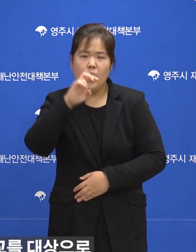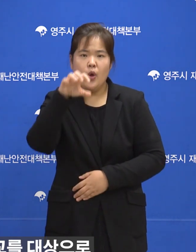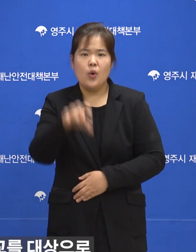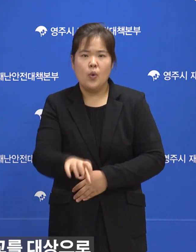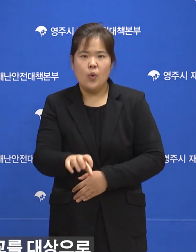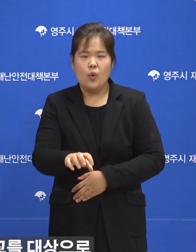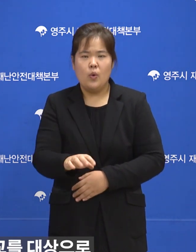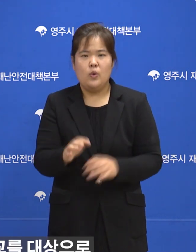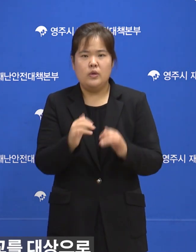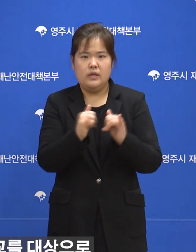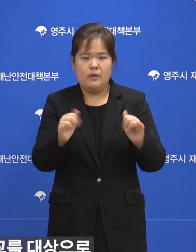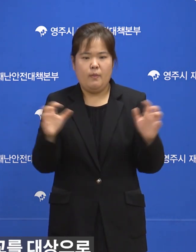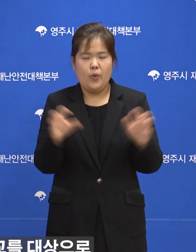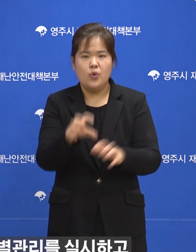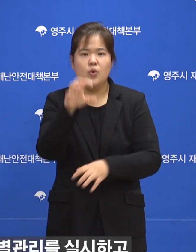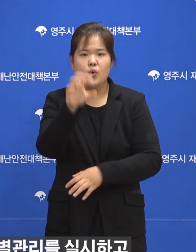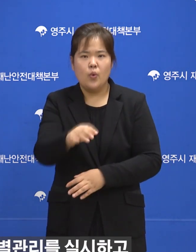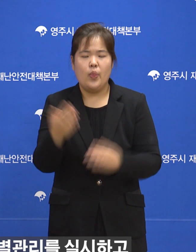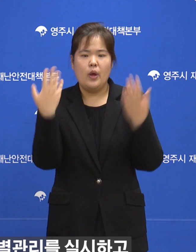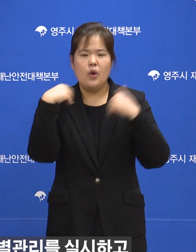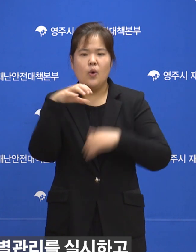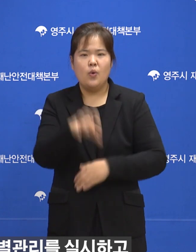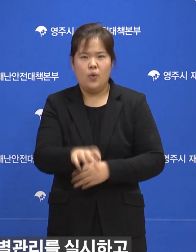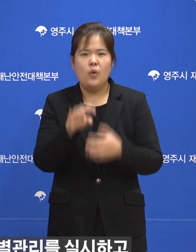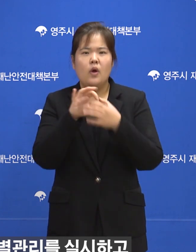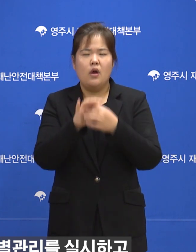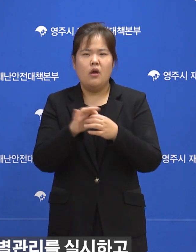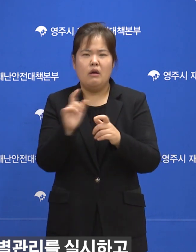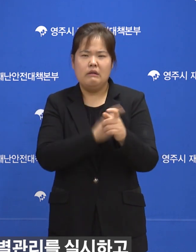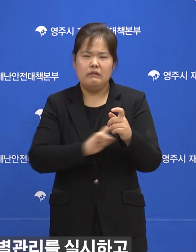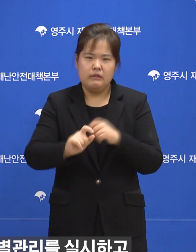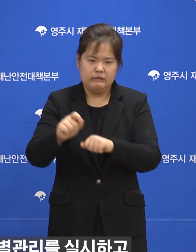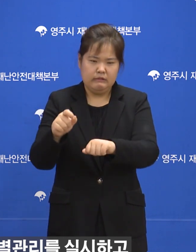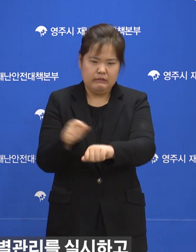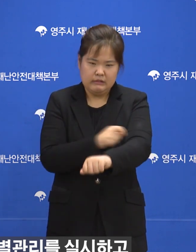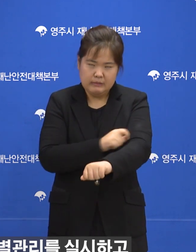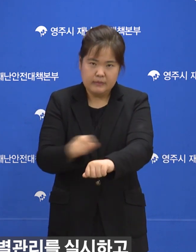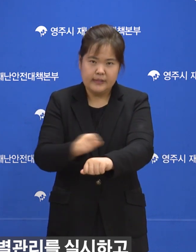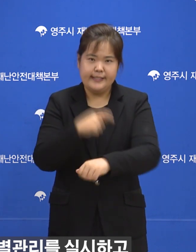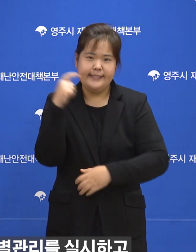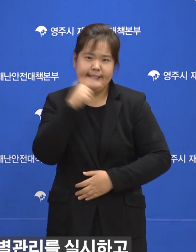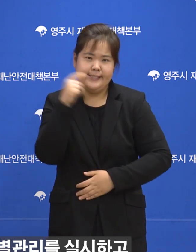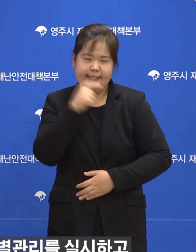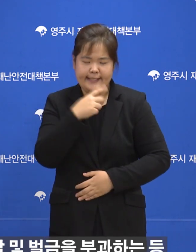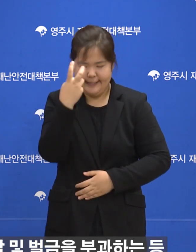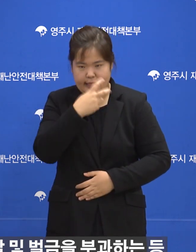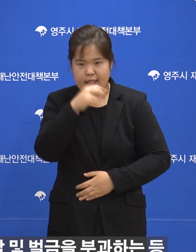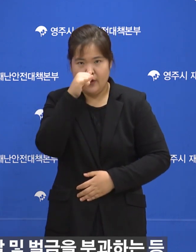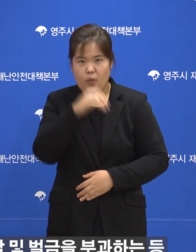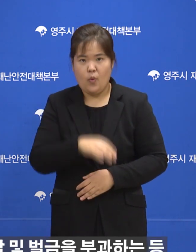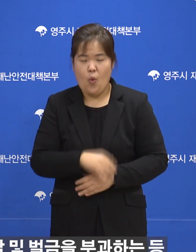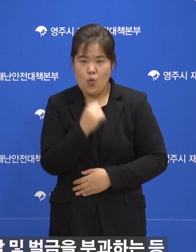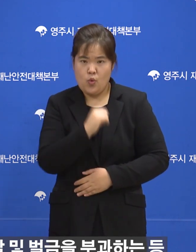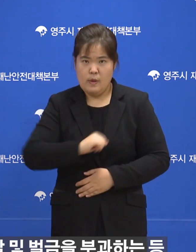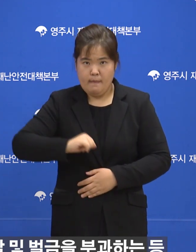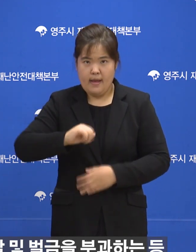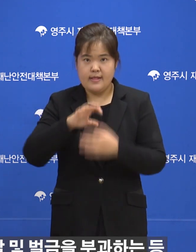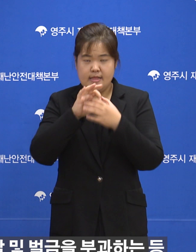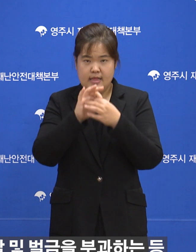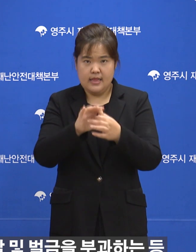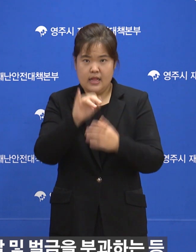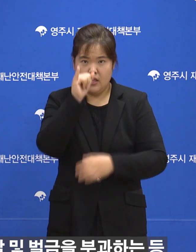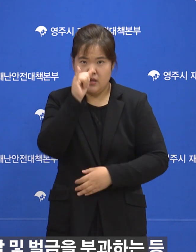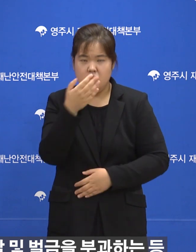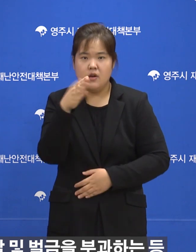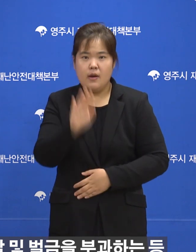다중이용시설과 학교를 대상으로 지금보다 더 강도 높은 특별관리를 실시하고 위반 사례 발생 시에는